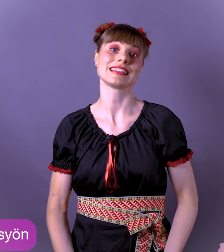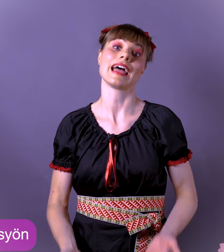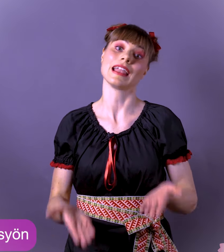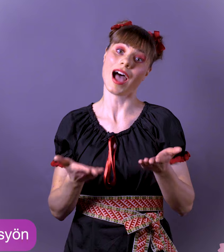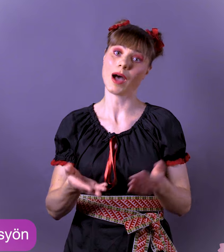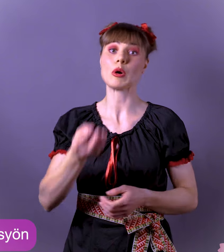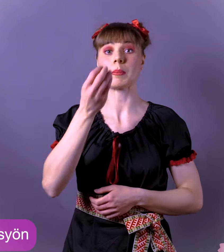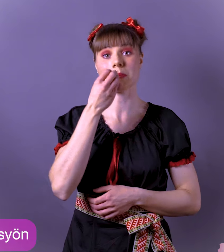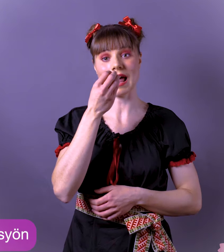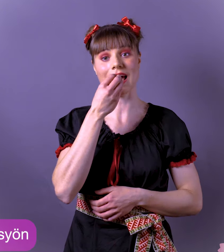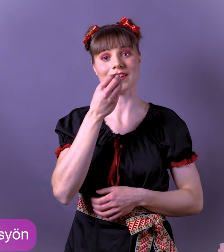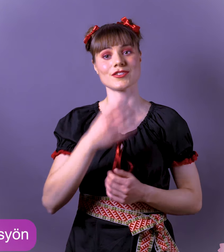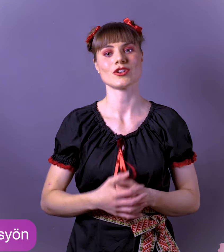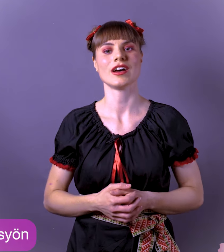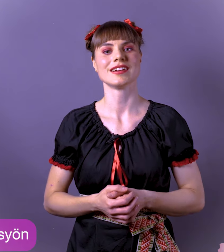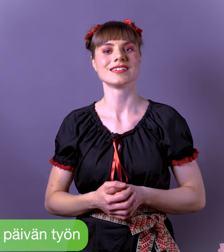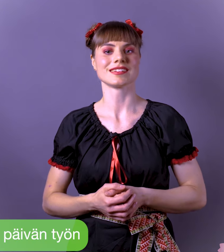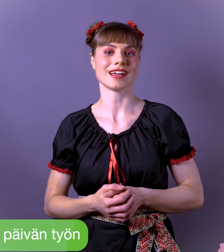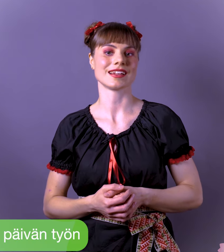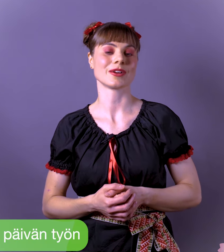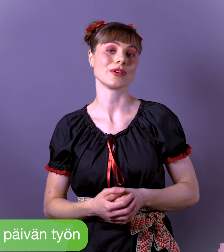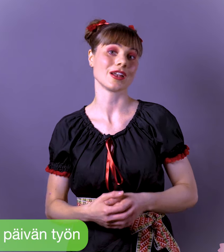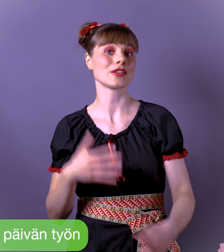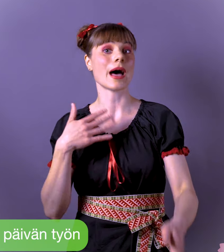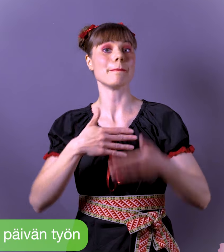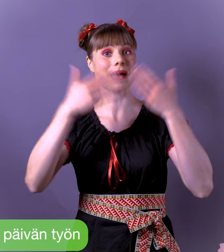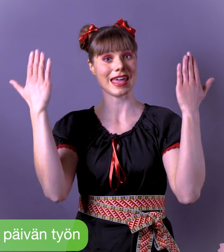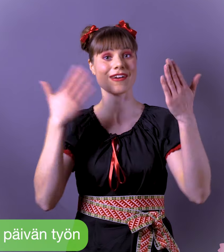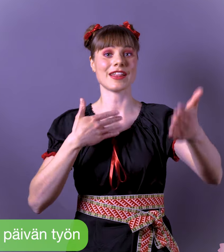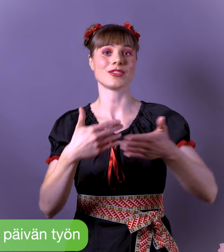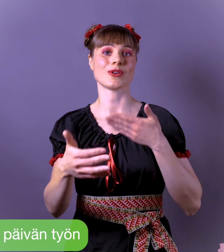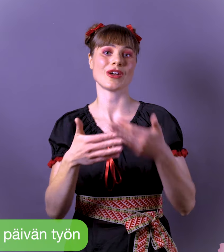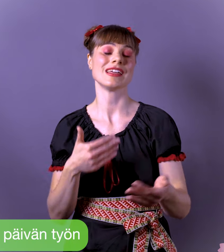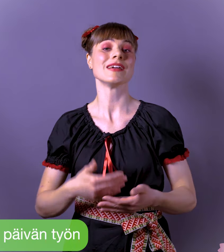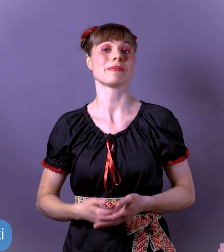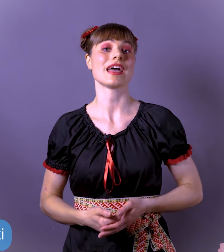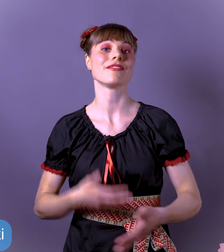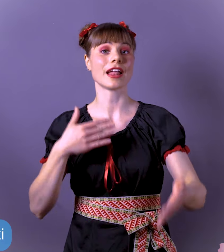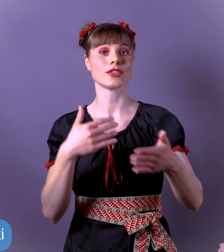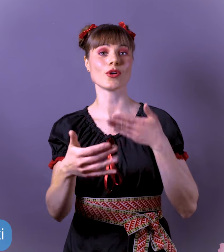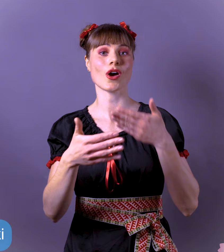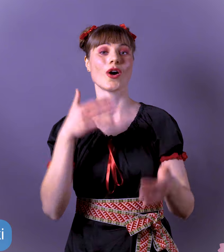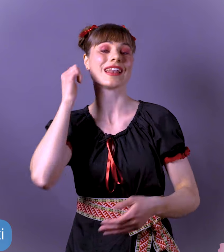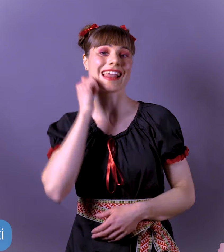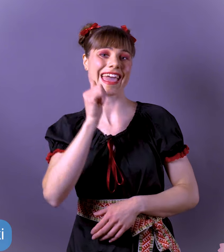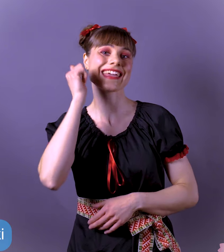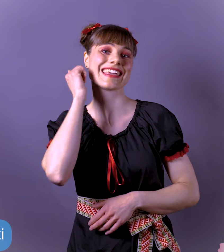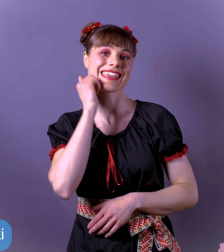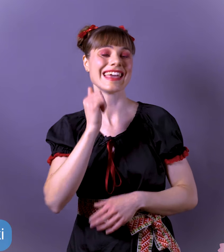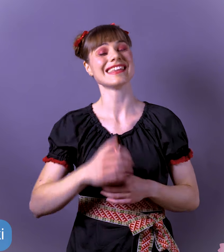Sitten aamupalaa syön, ennen kuin aloitan päivän työn. Päivän työ on leikki,